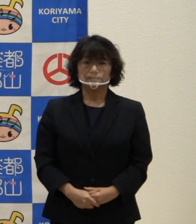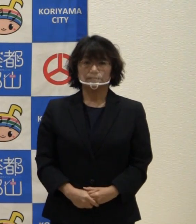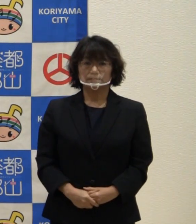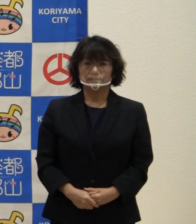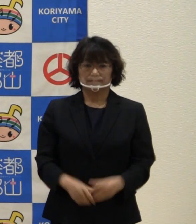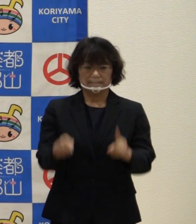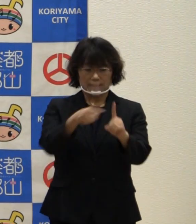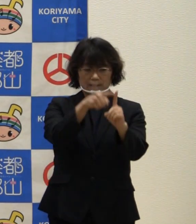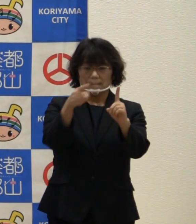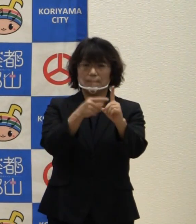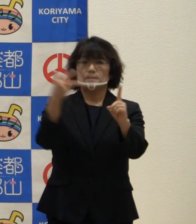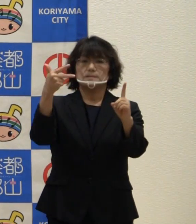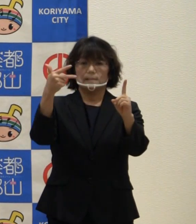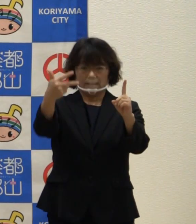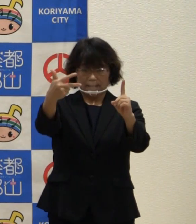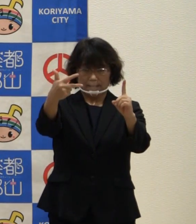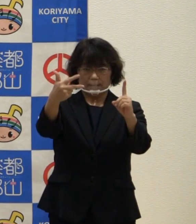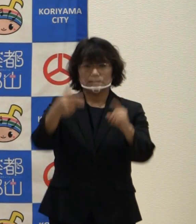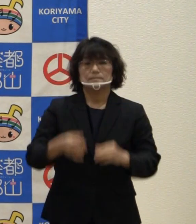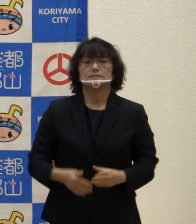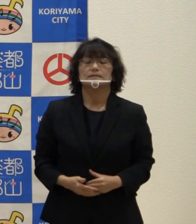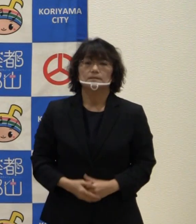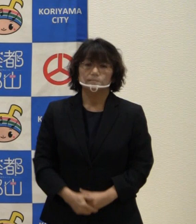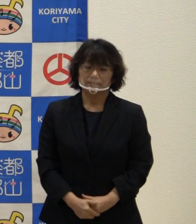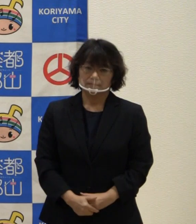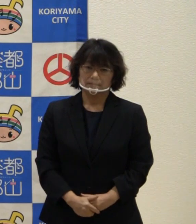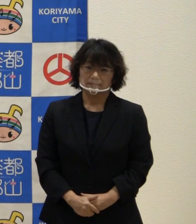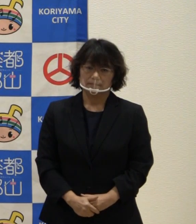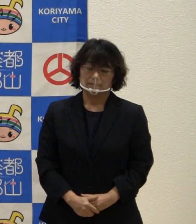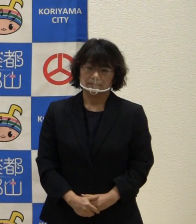7ページにお開きください。